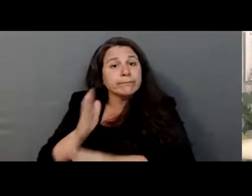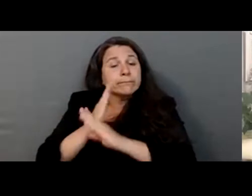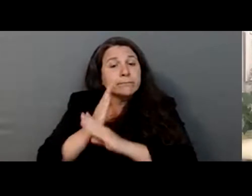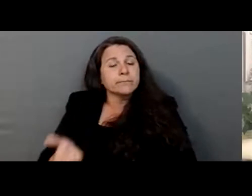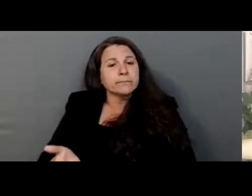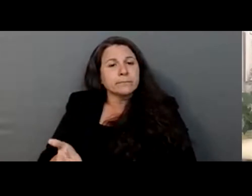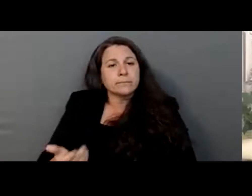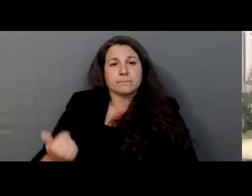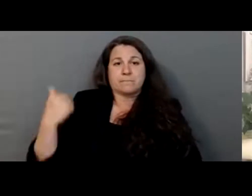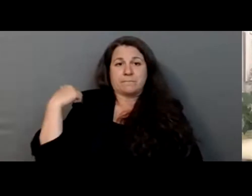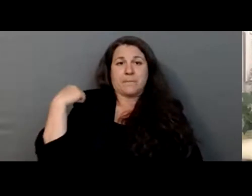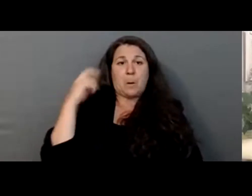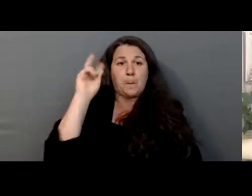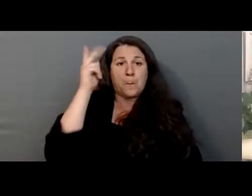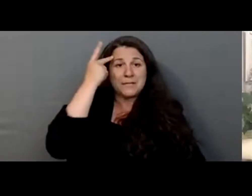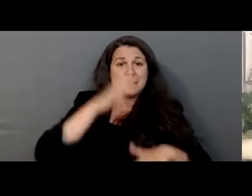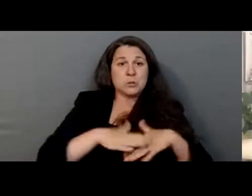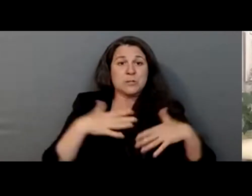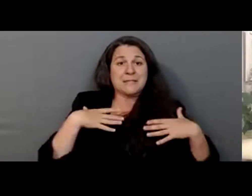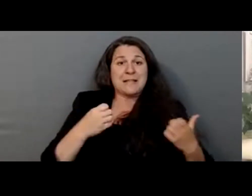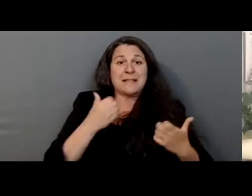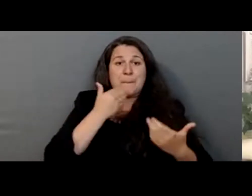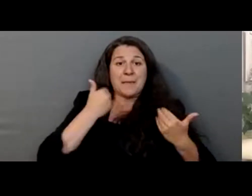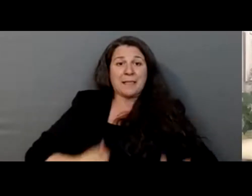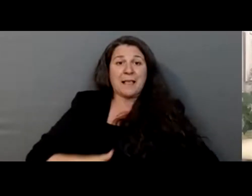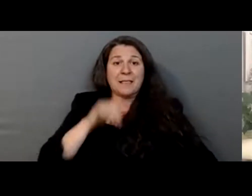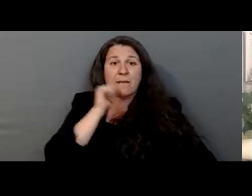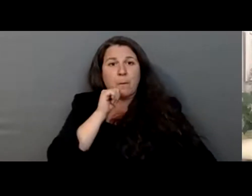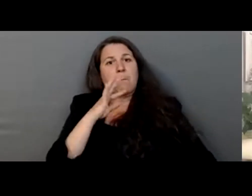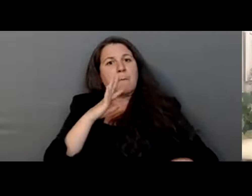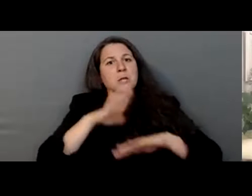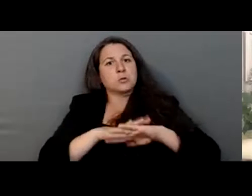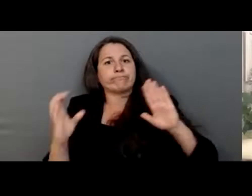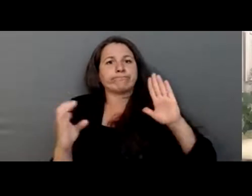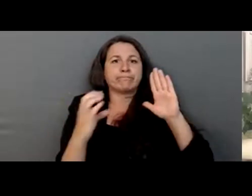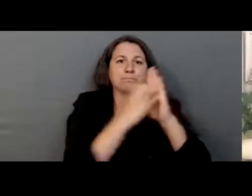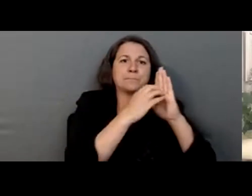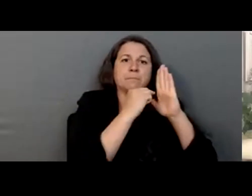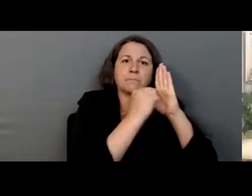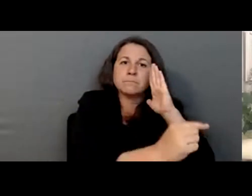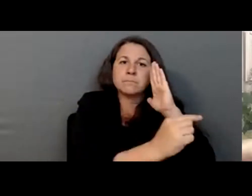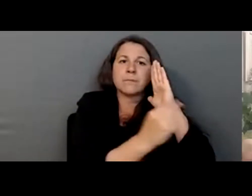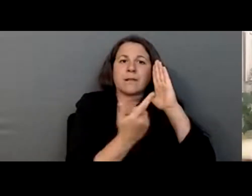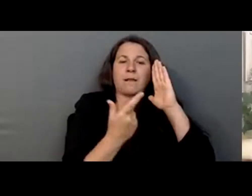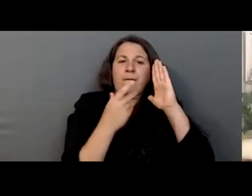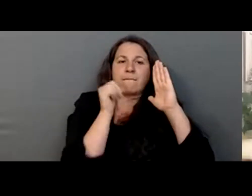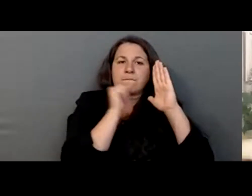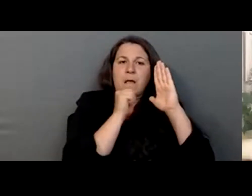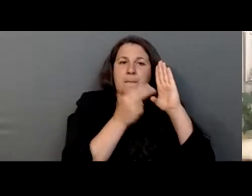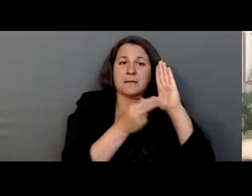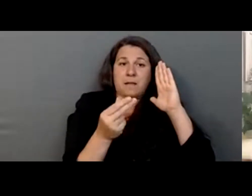Récemment, la dernière politique sur la santé et le bien-être des femmes l'a fait. Et c'est la première fois que c'est vu depuis une politique